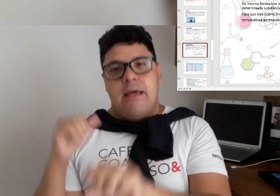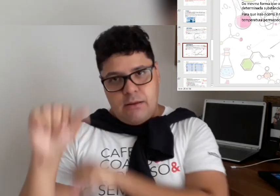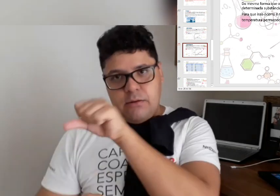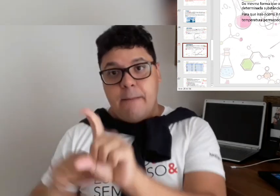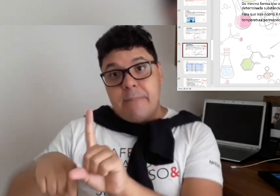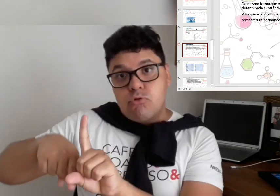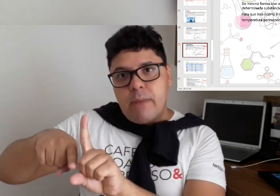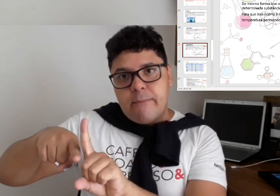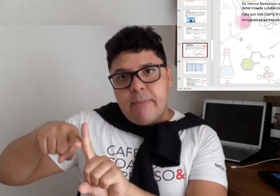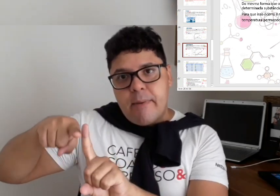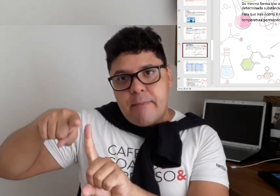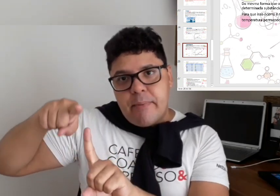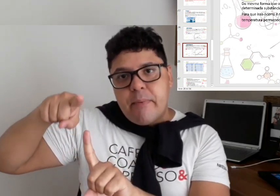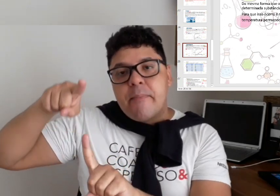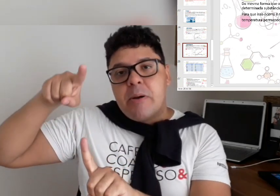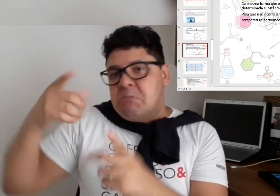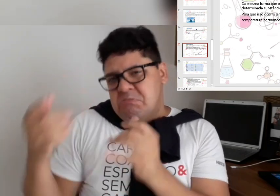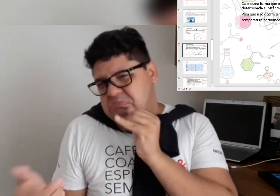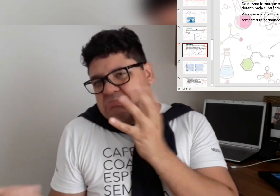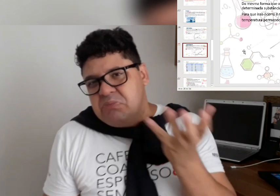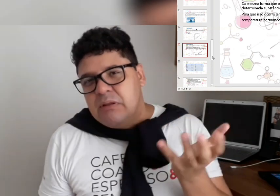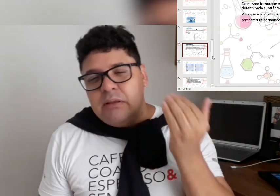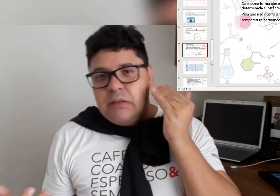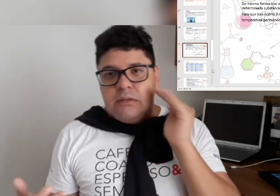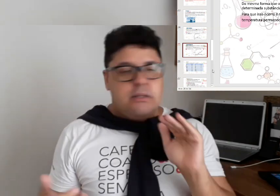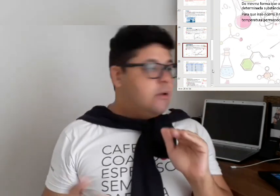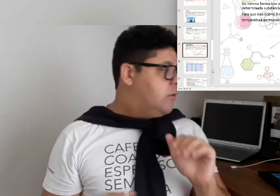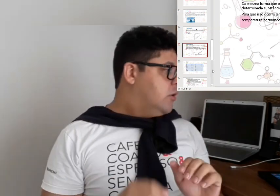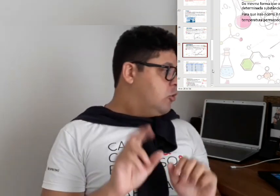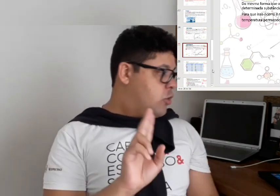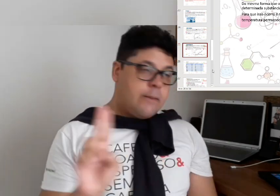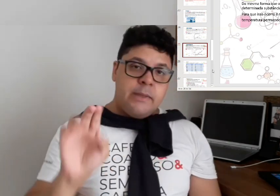na temperatura e na ebulição também, tá? E os dois